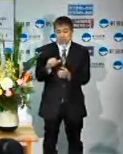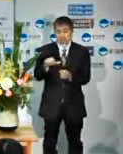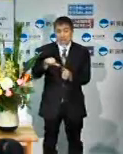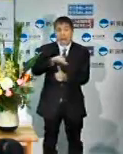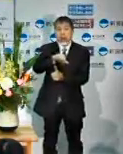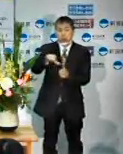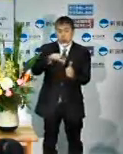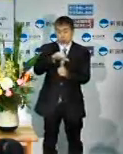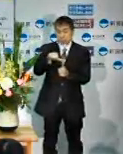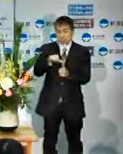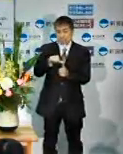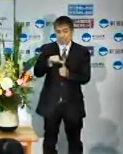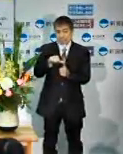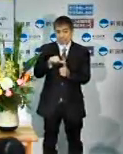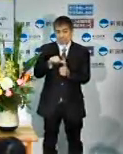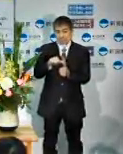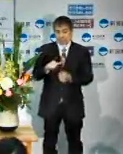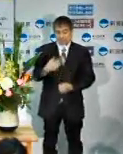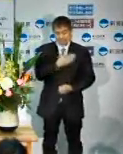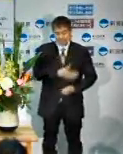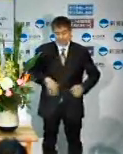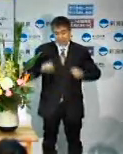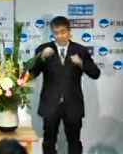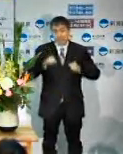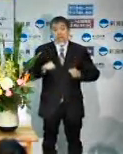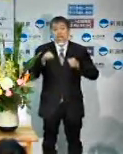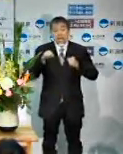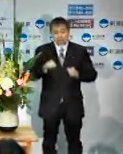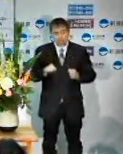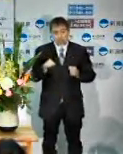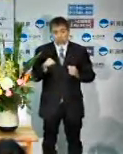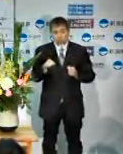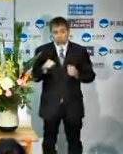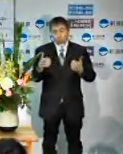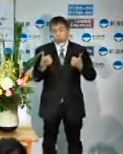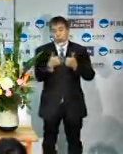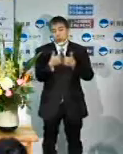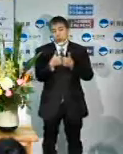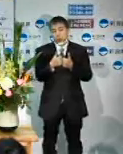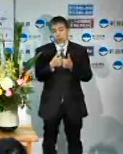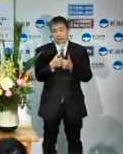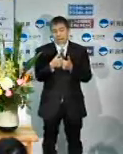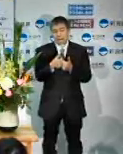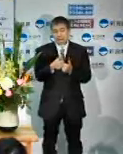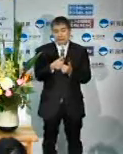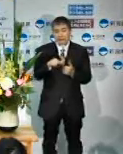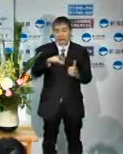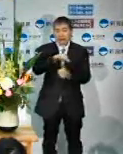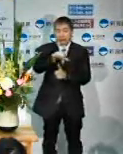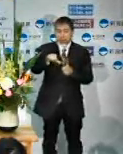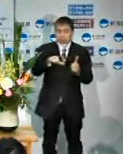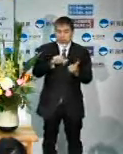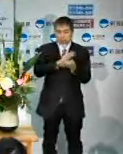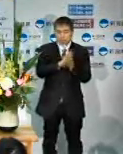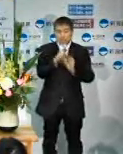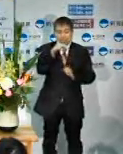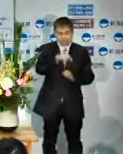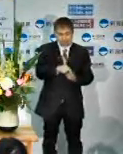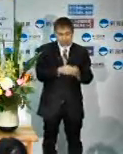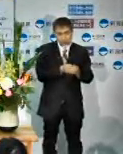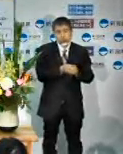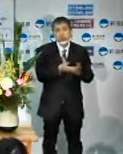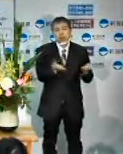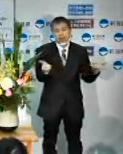プリなどは全県展開を昨年しましたので、まあ、そうしたものがさらにもう一段